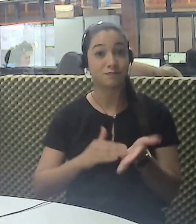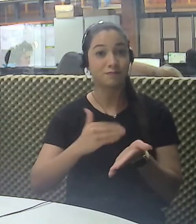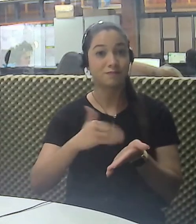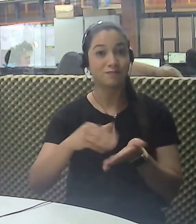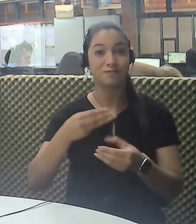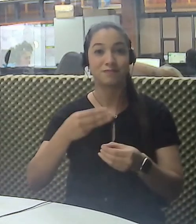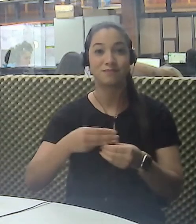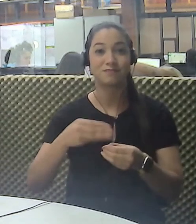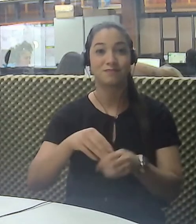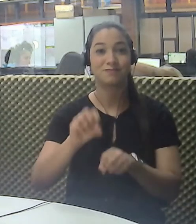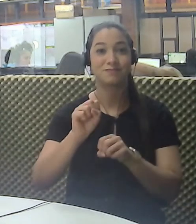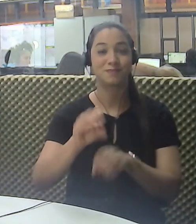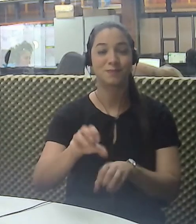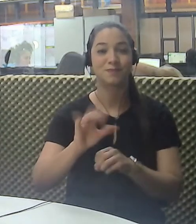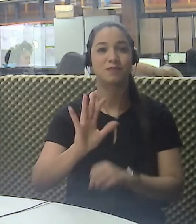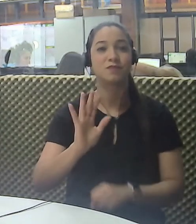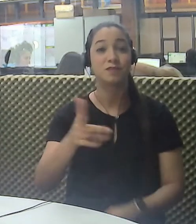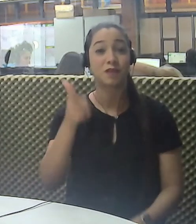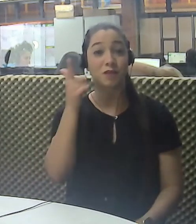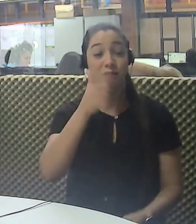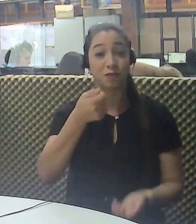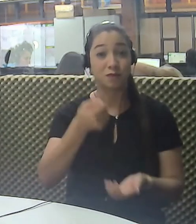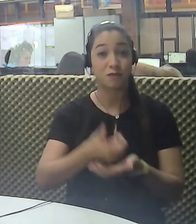Secretaria Municipal de Educação já adquiriu